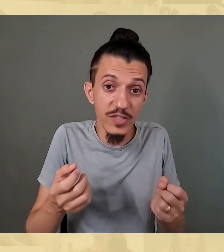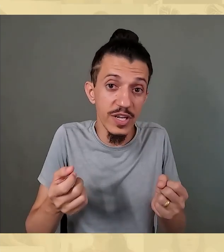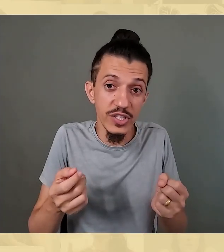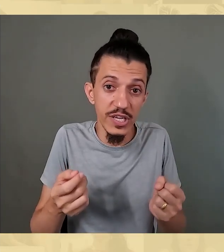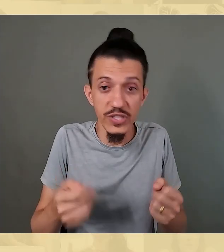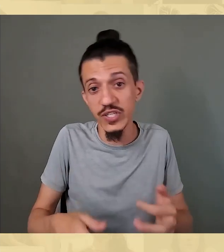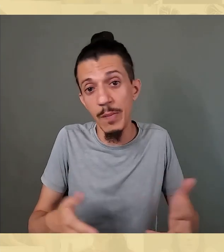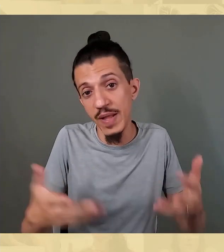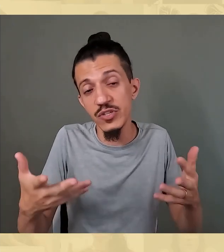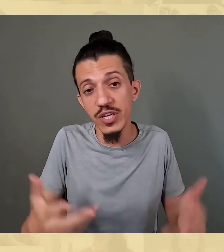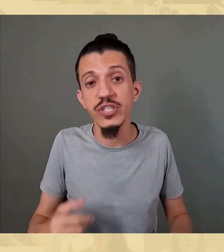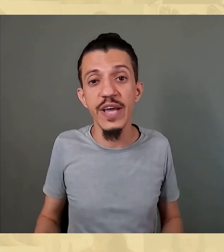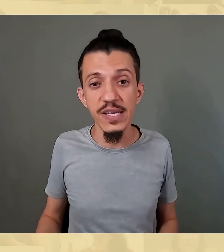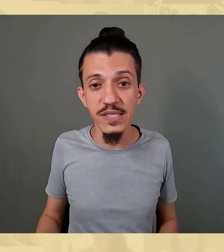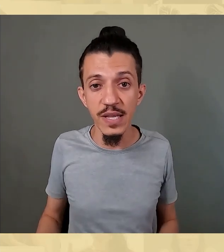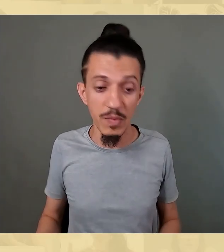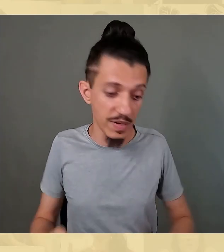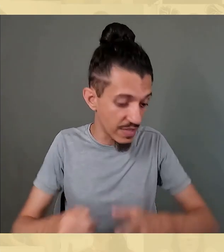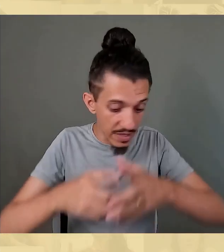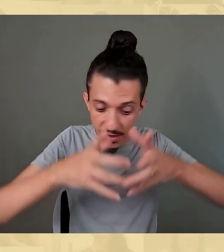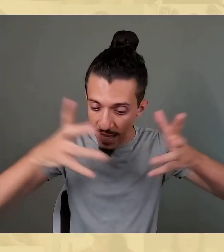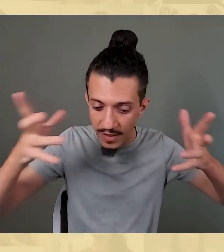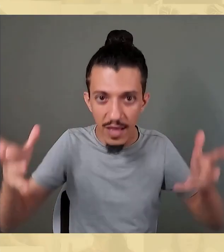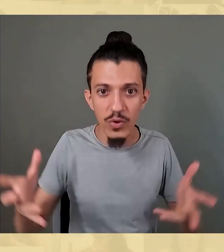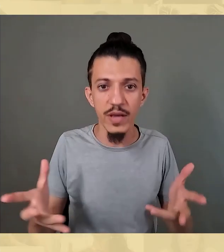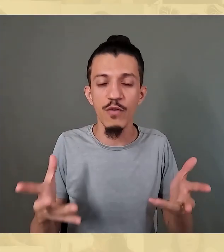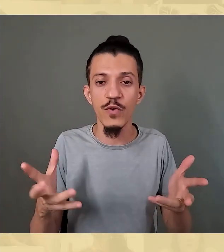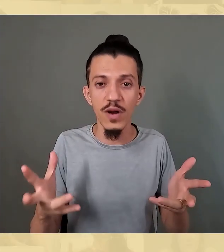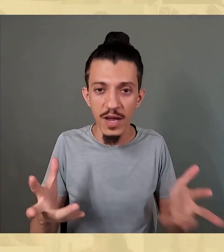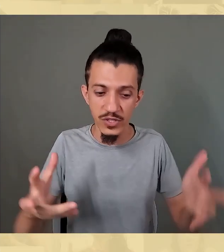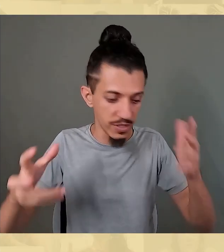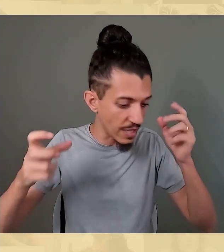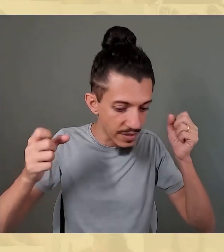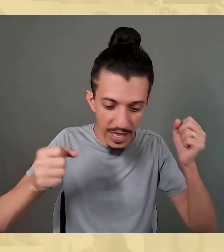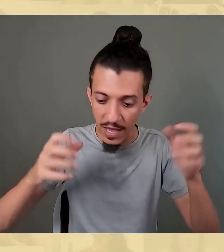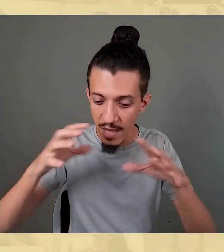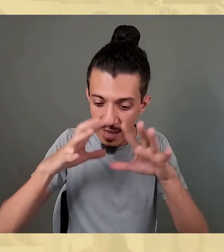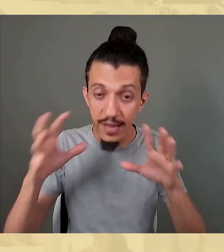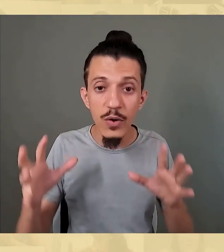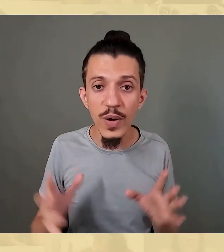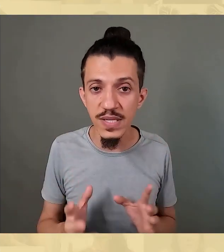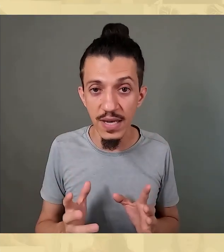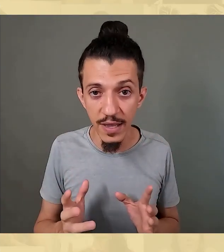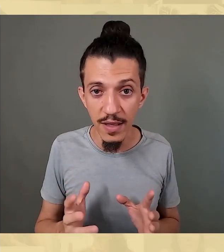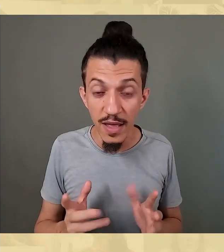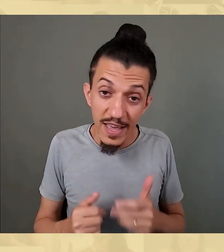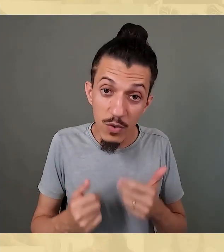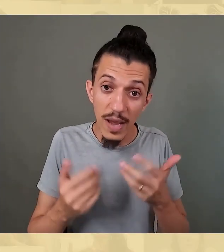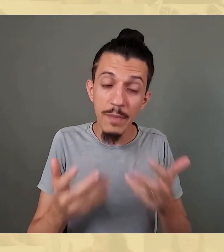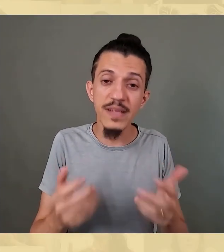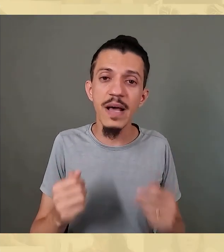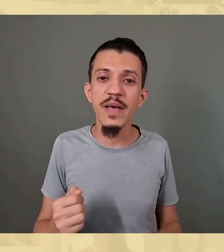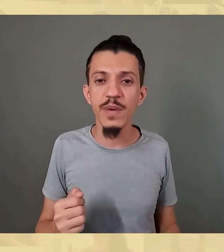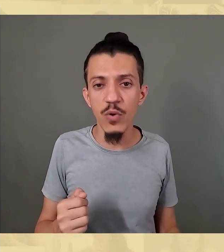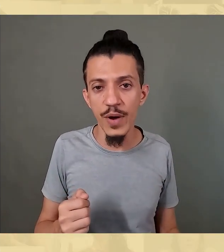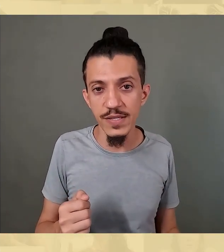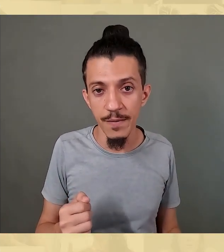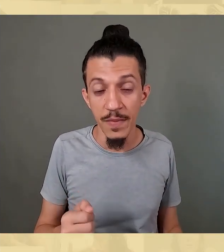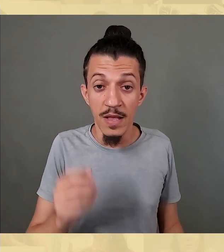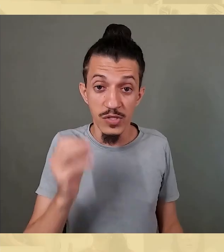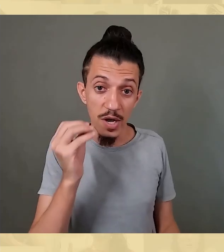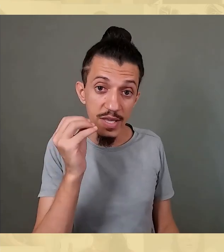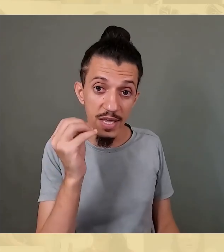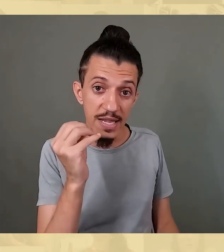para dirigir, a gente aprende a dirigir assim. Primeiro você tem que entender o que é o volante, entender cada coisa ali. E com a Libras é a mesma